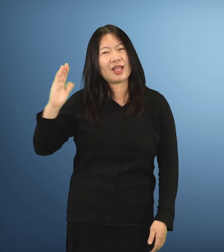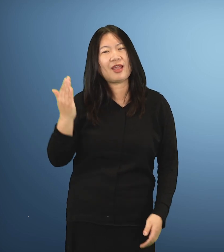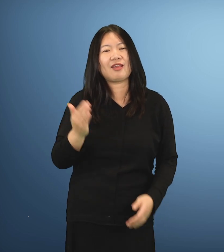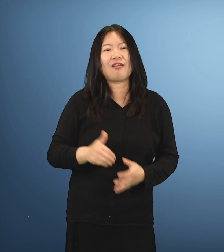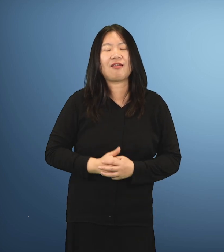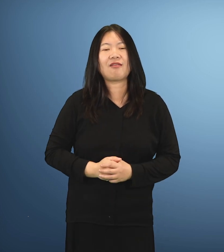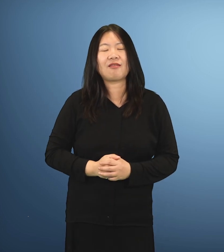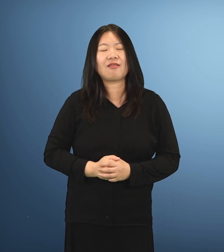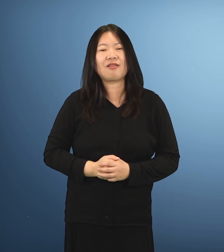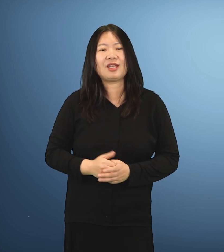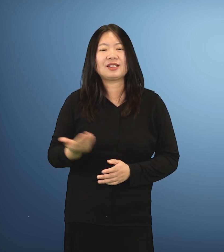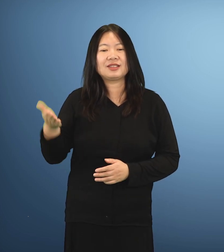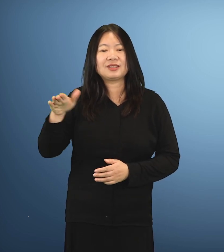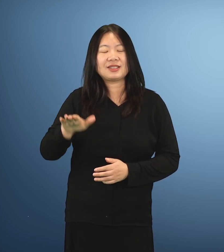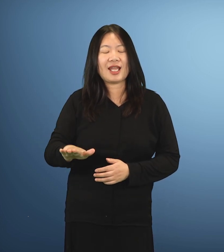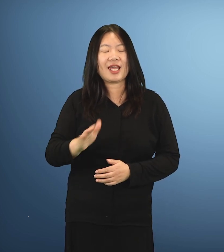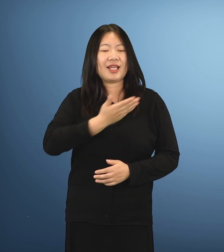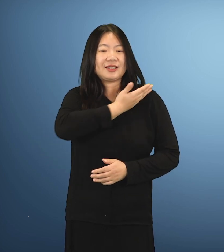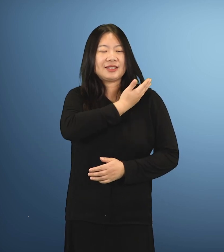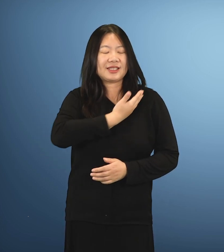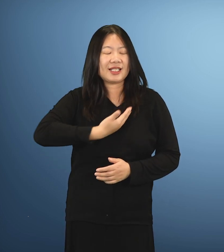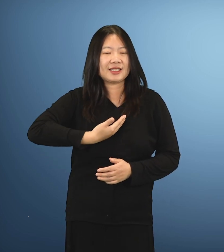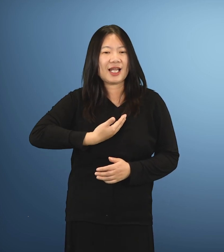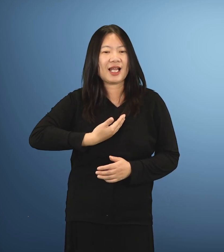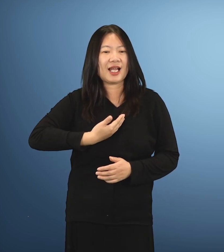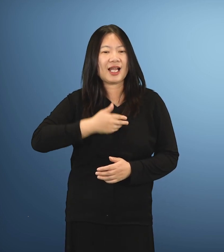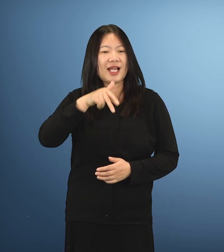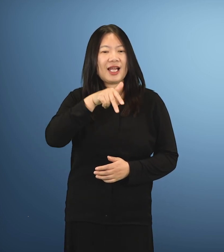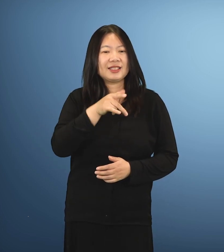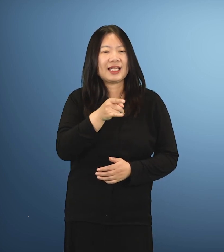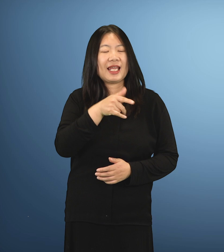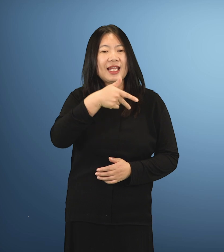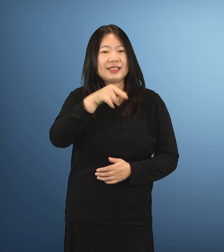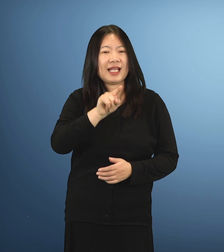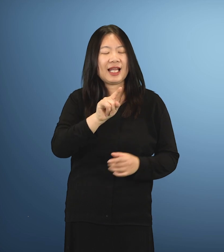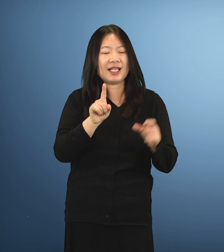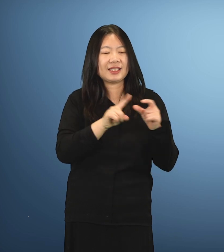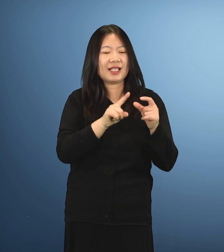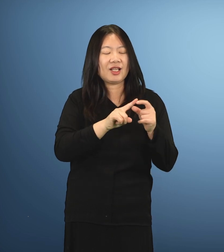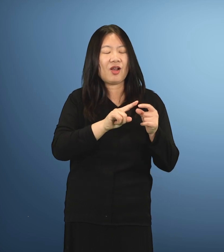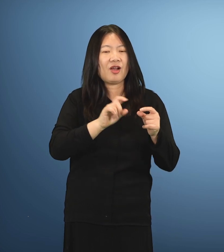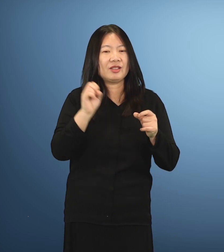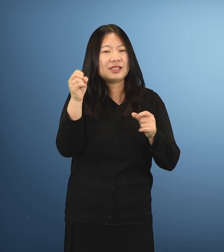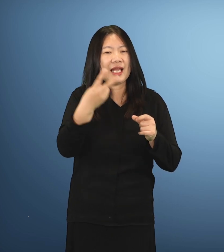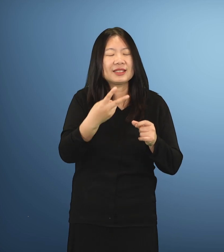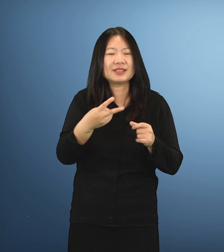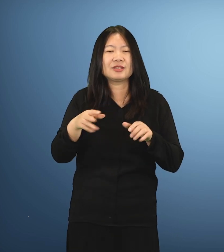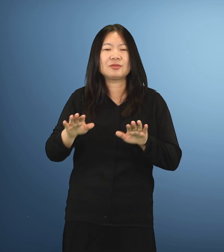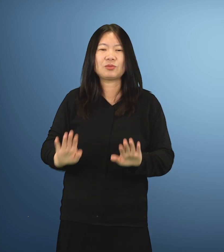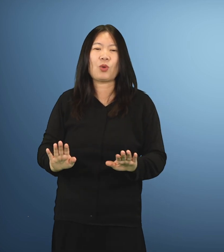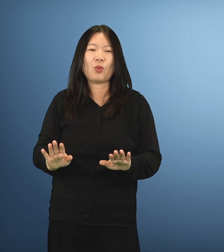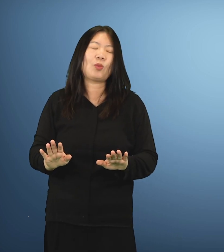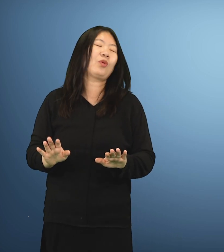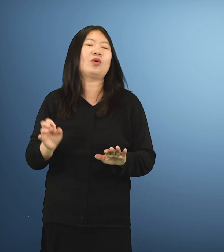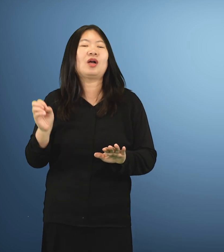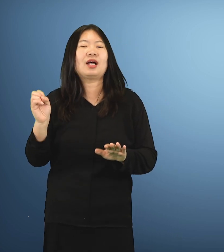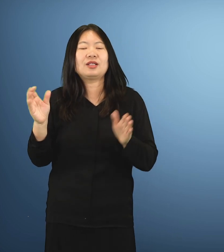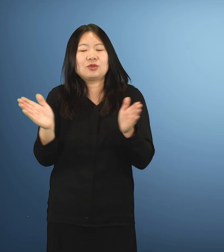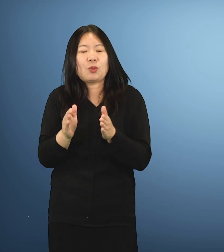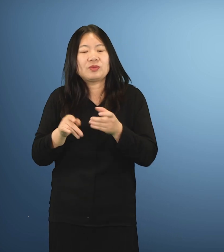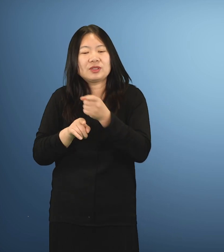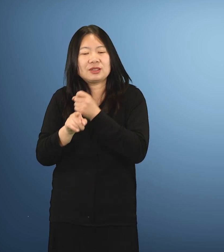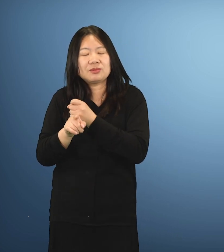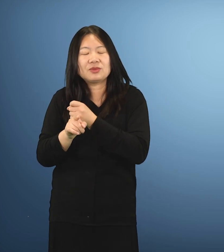제자입니다. 그런데 이 제자를 좁은 의미에서 2절에서 다시 재정의해서